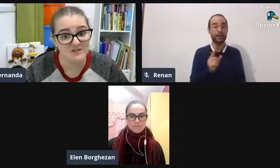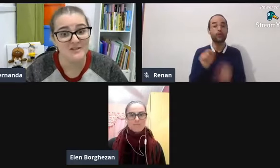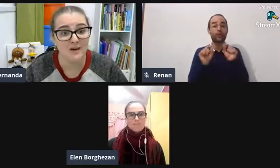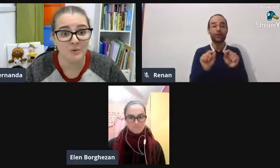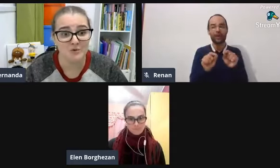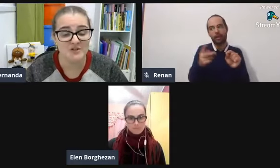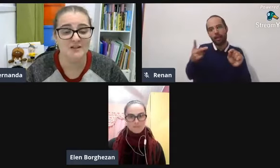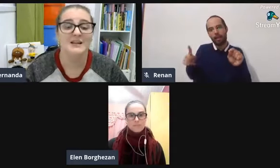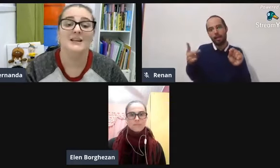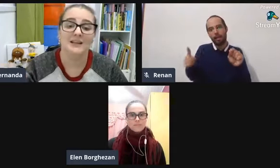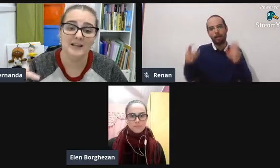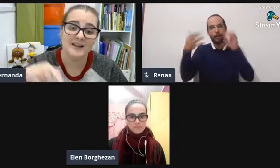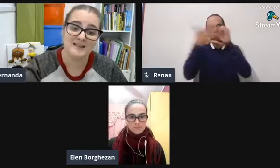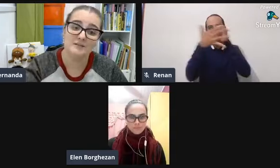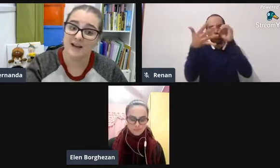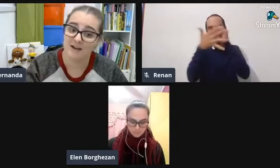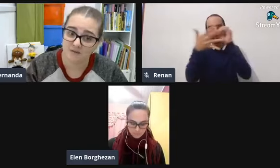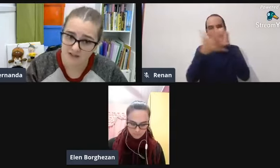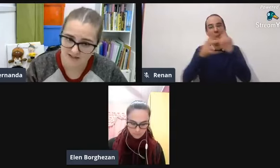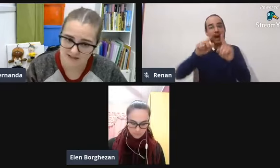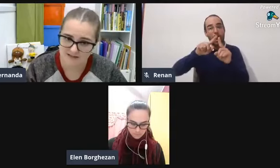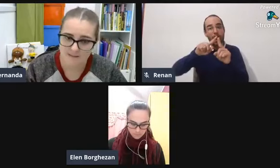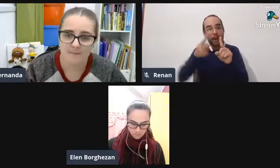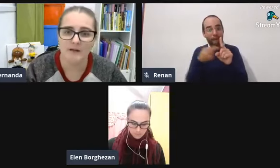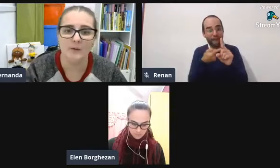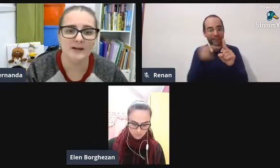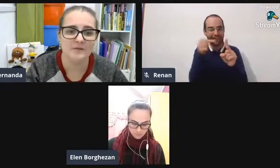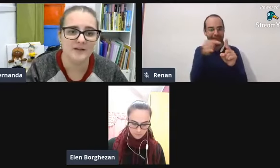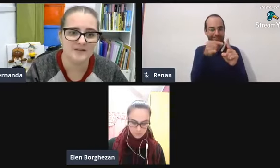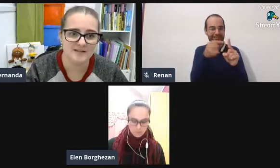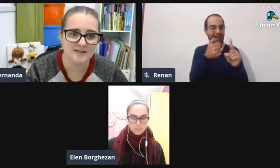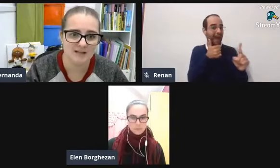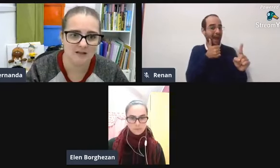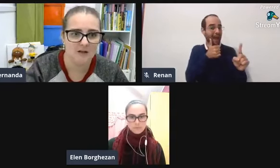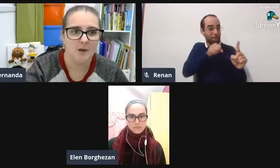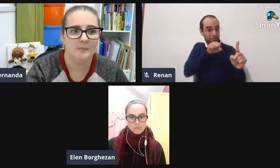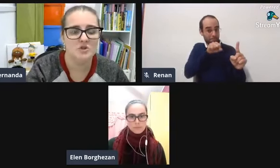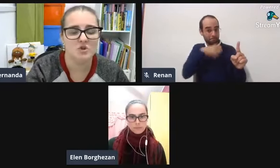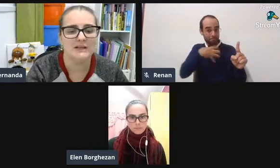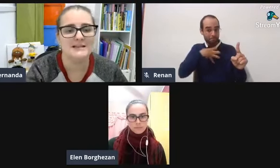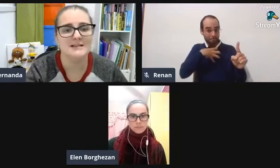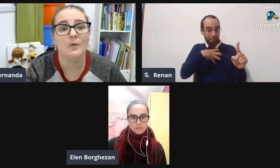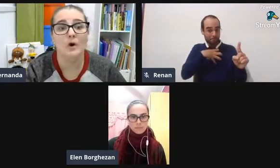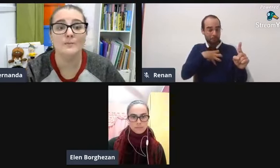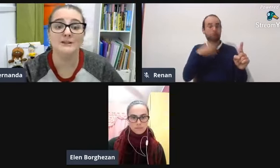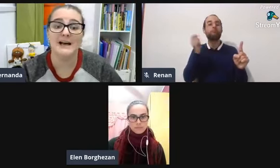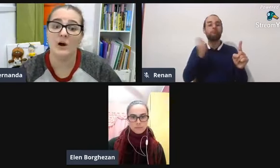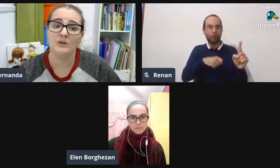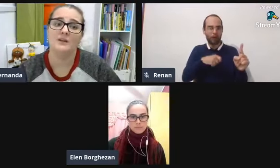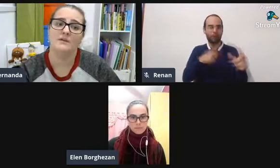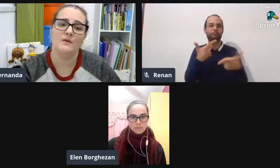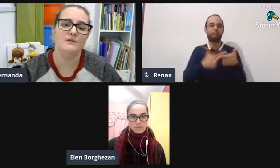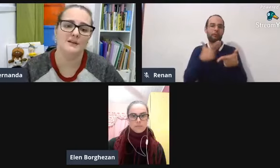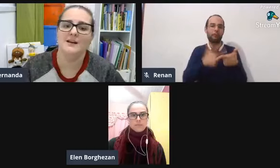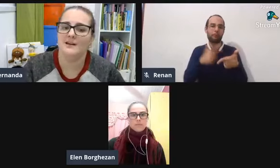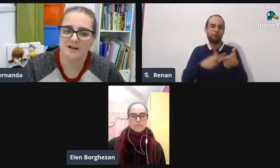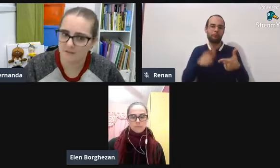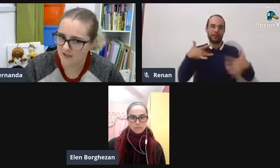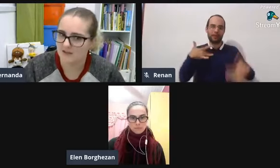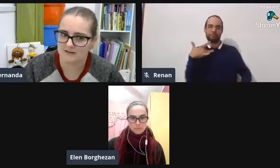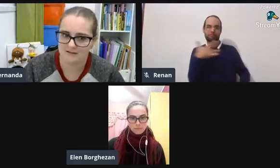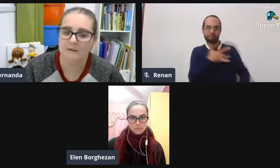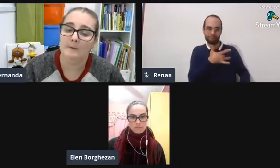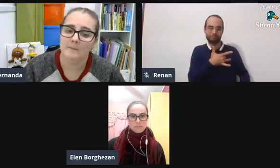problemas de saúde em razão da gravidez. Não a gravidez em si, mas toda a questão hormonal que está envolvida